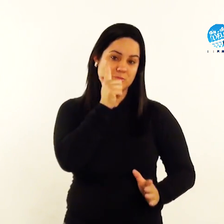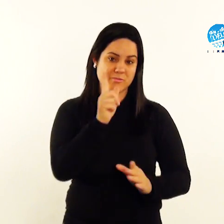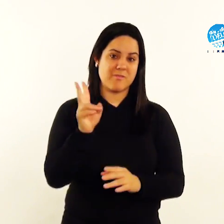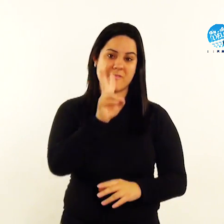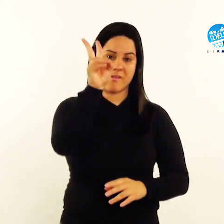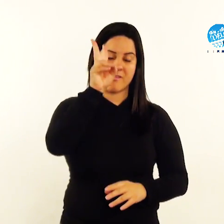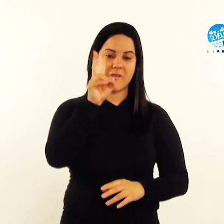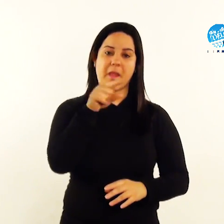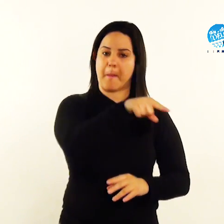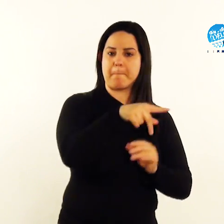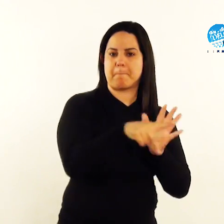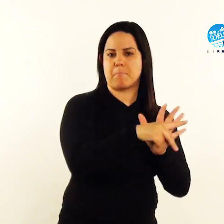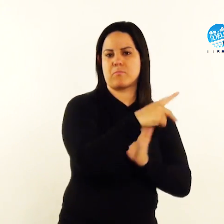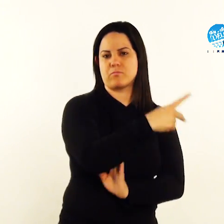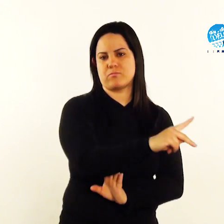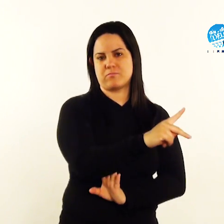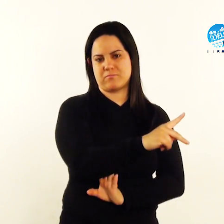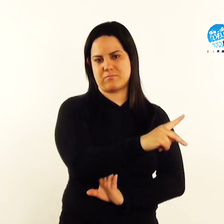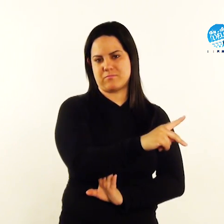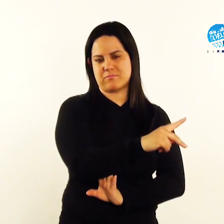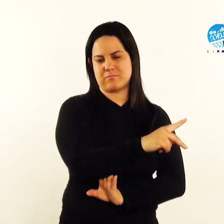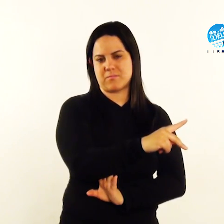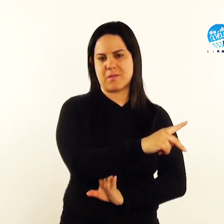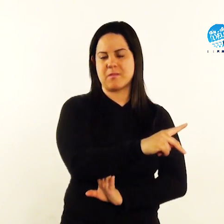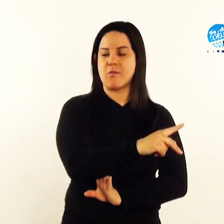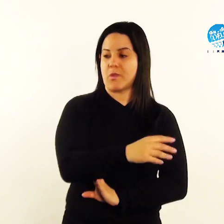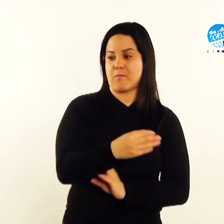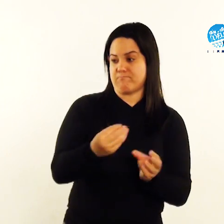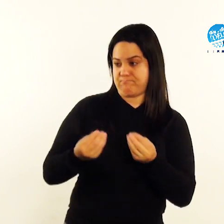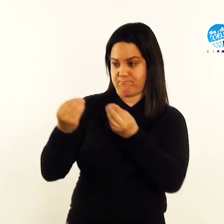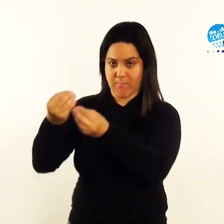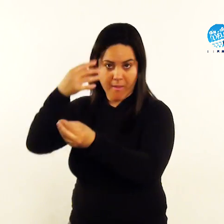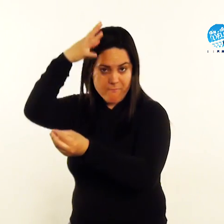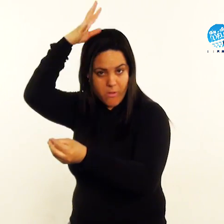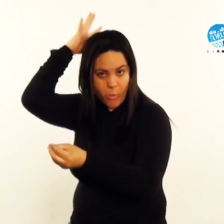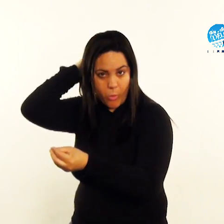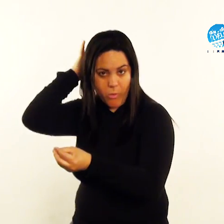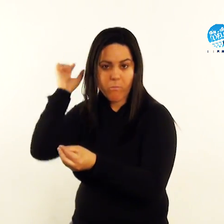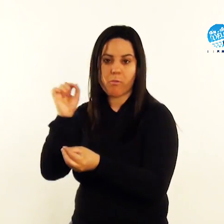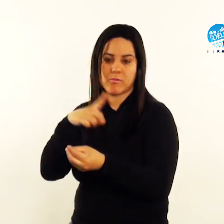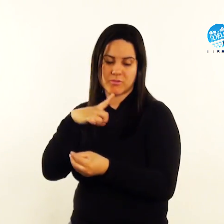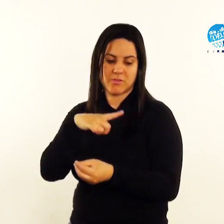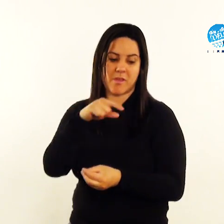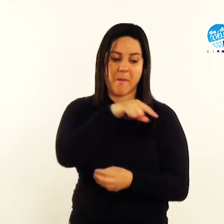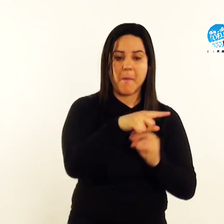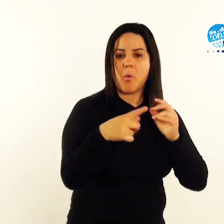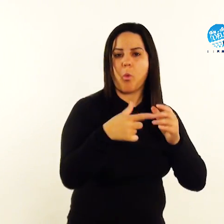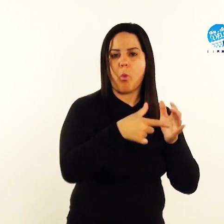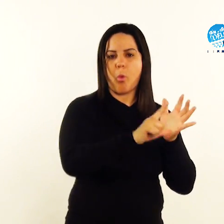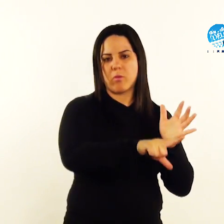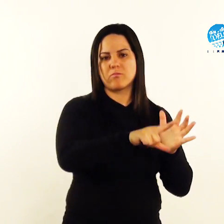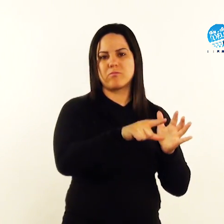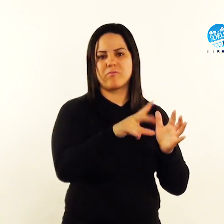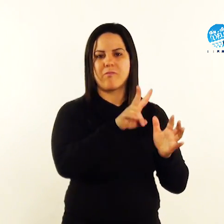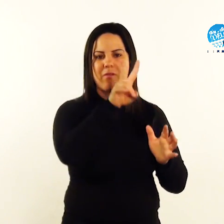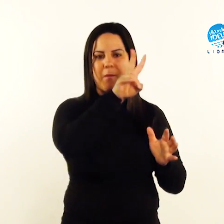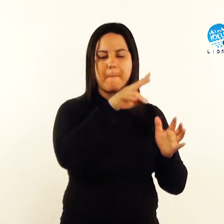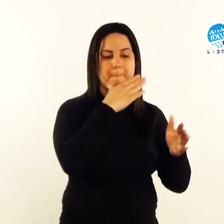aquele valor, era dele. Então você pode imaginar como o povo